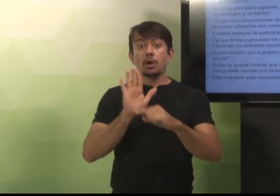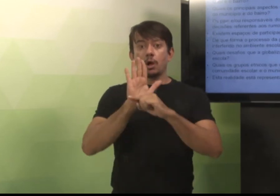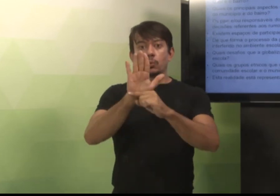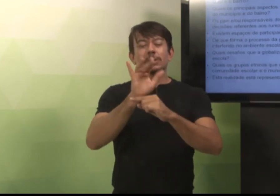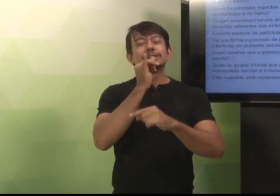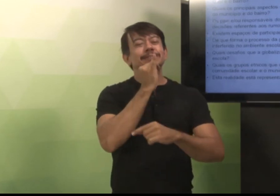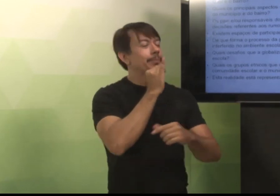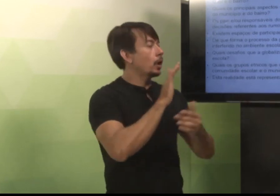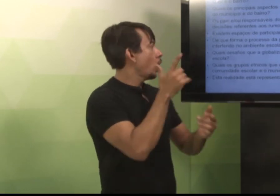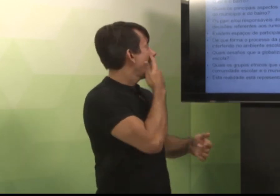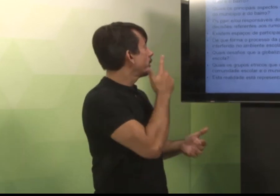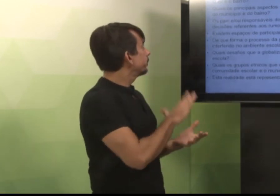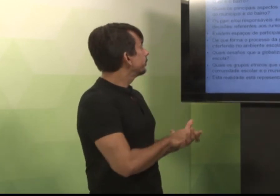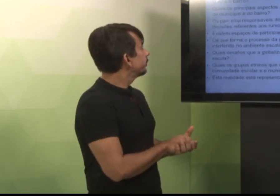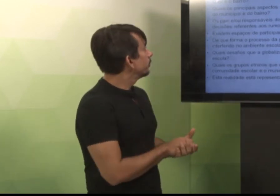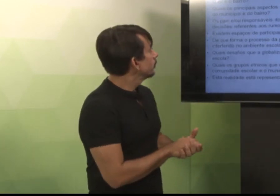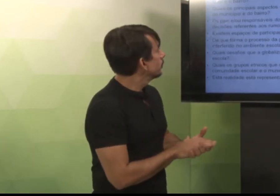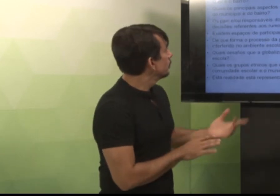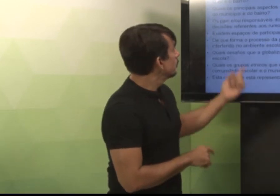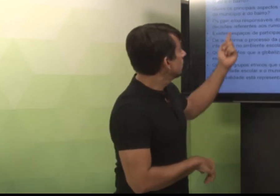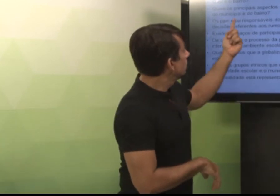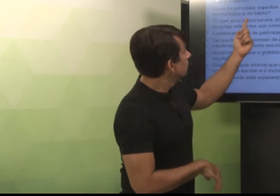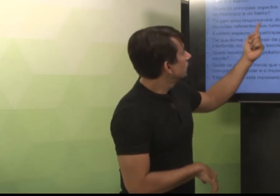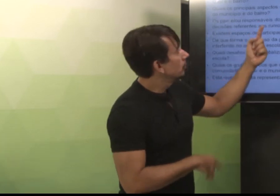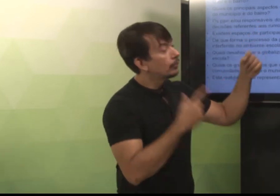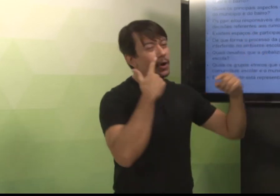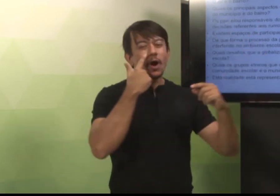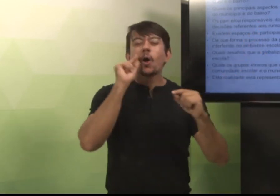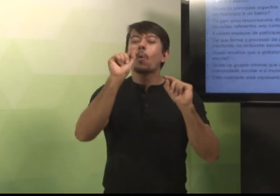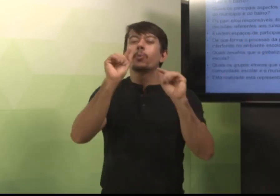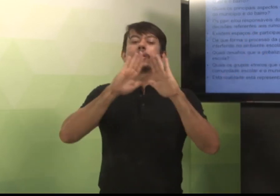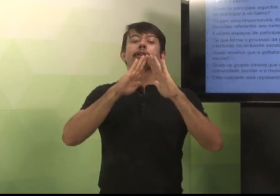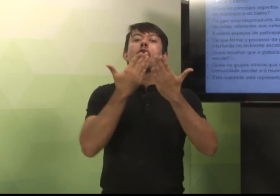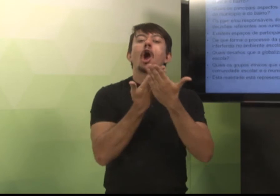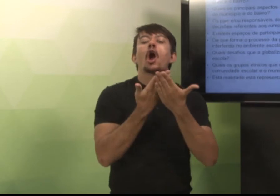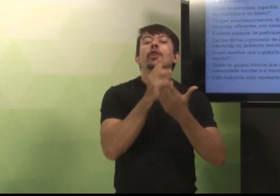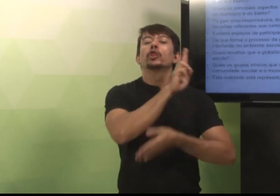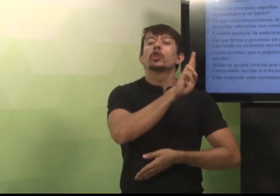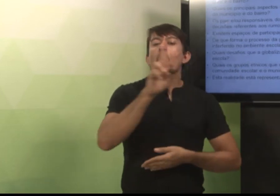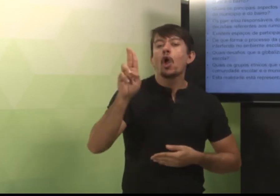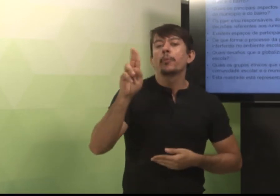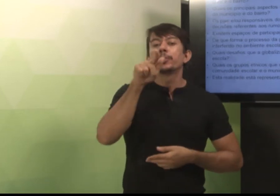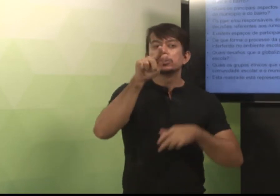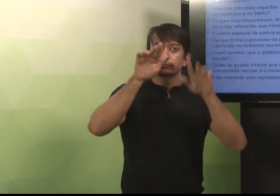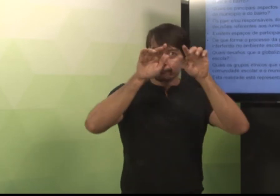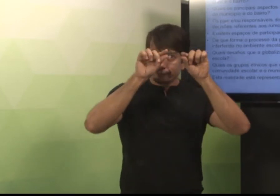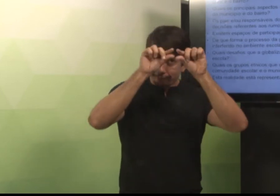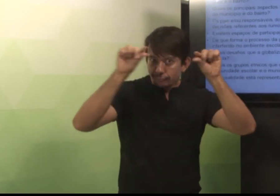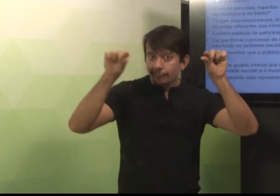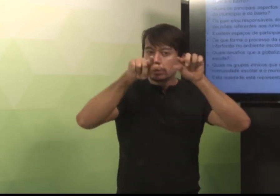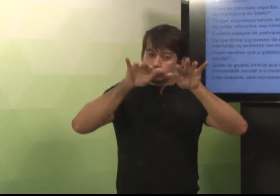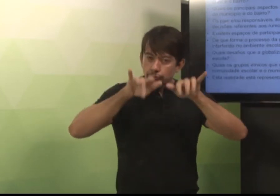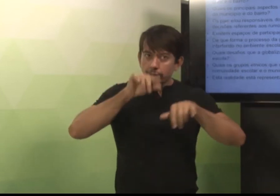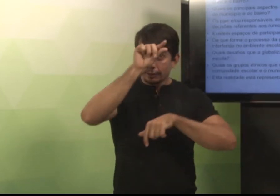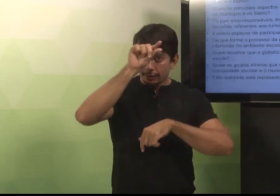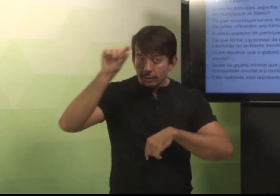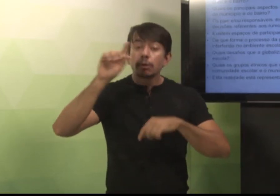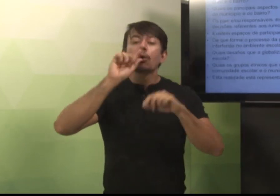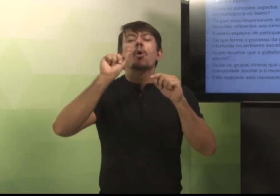vocês no desenvolvimento da pesquisa. Vejam aqui, tem o nome da escola, você